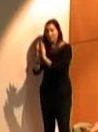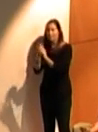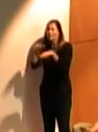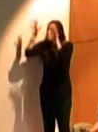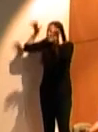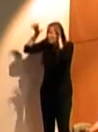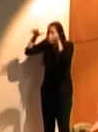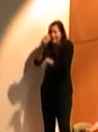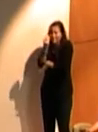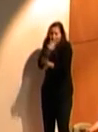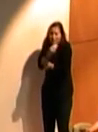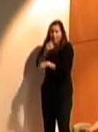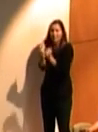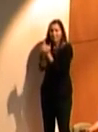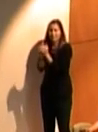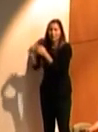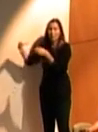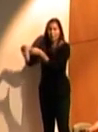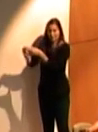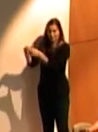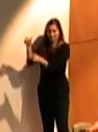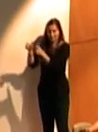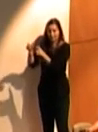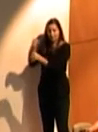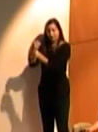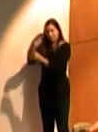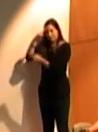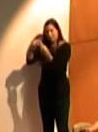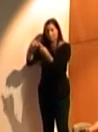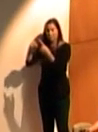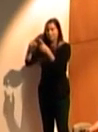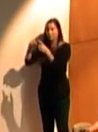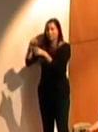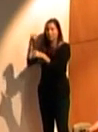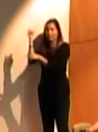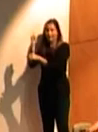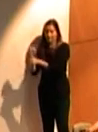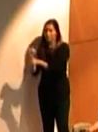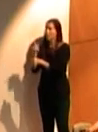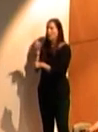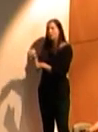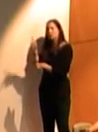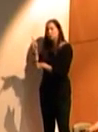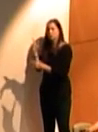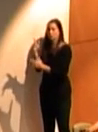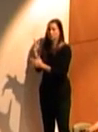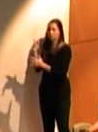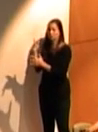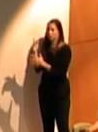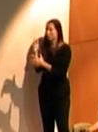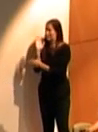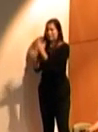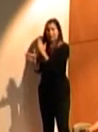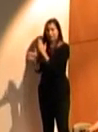un collectif de graphistes, où là, on était plus sur des restitutions instantanées en fait, de ces